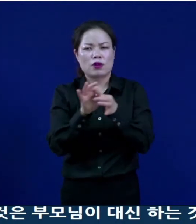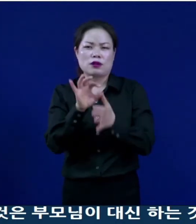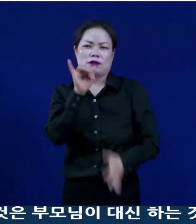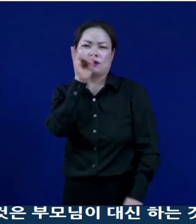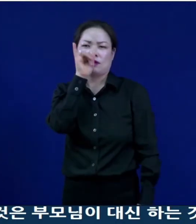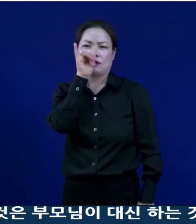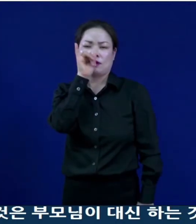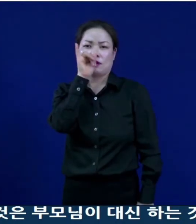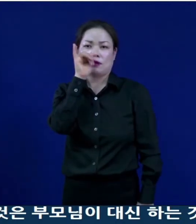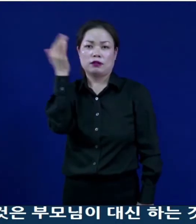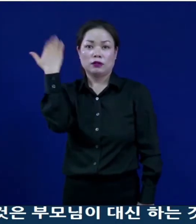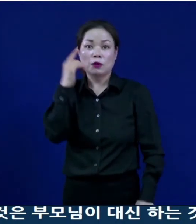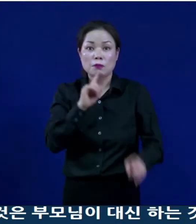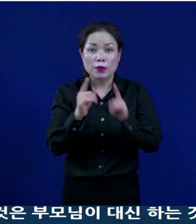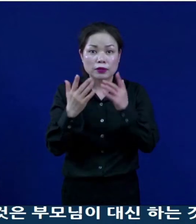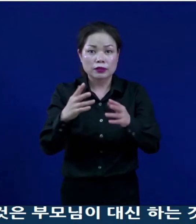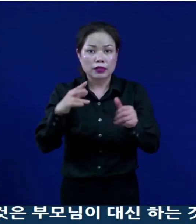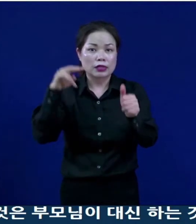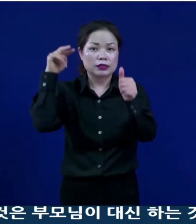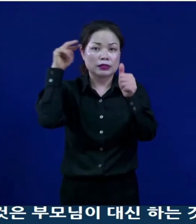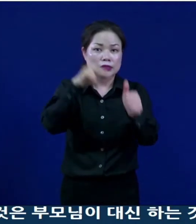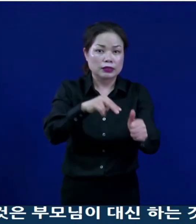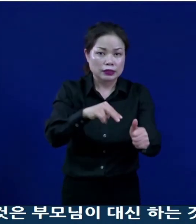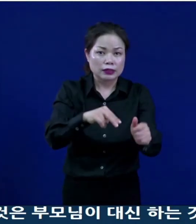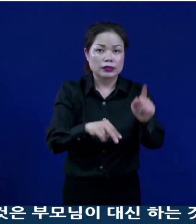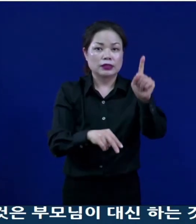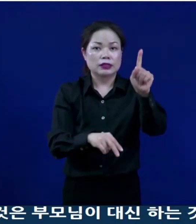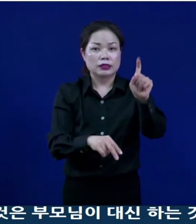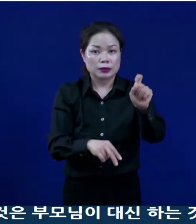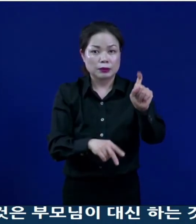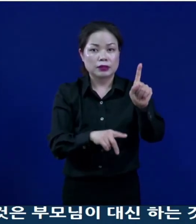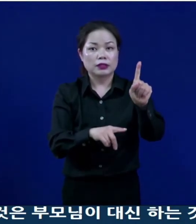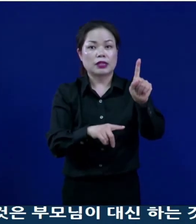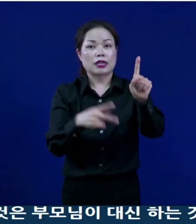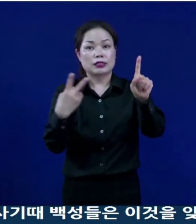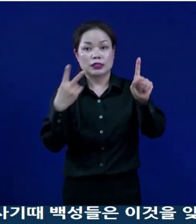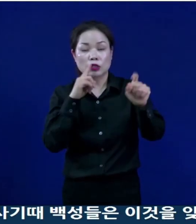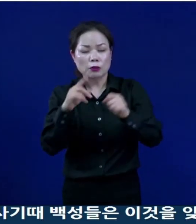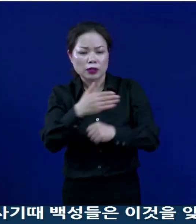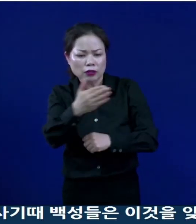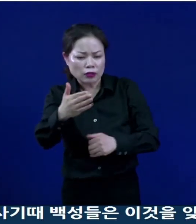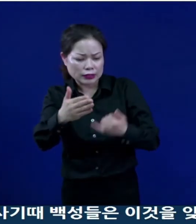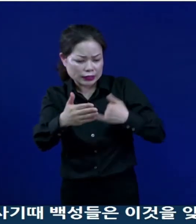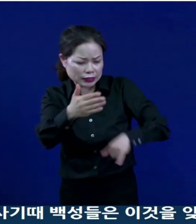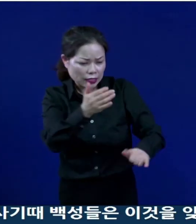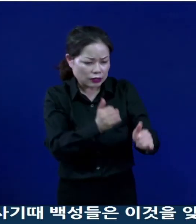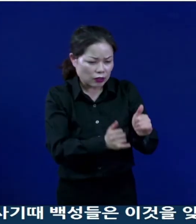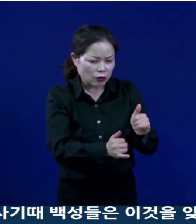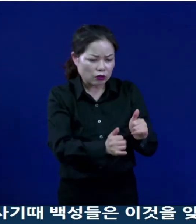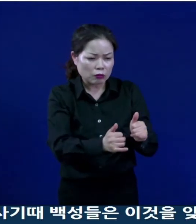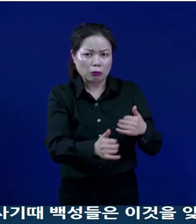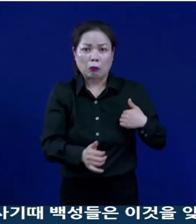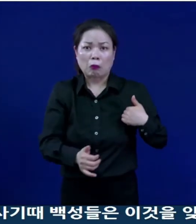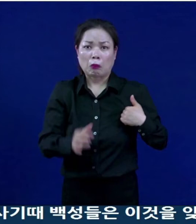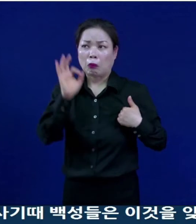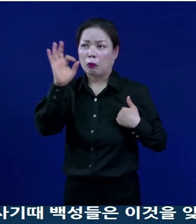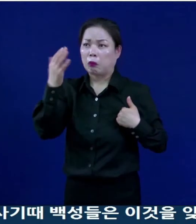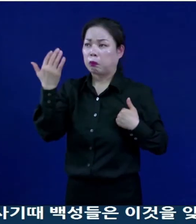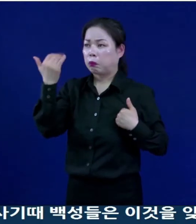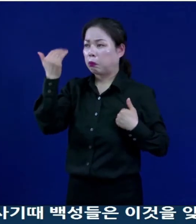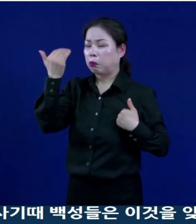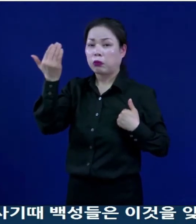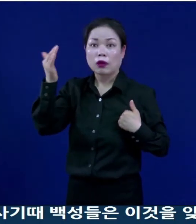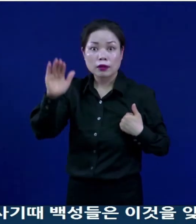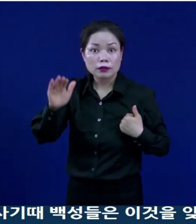있습니다. 아까 말씀드렸던 신명기 11장 2절 말씀을 제가 읽습니다. 너희의 자녀는 알지도 못하고 보지도